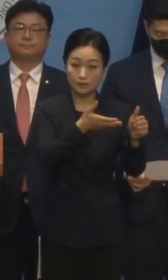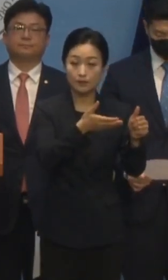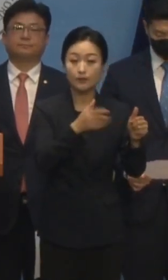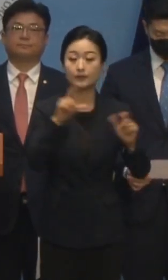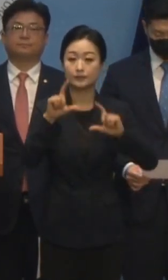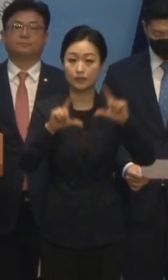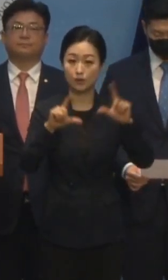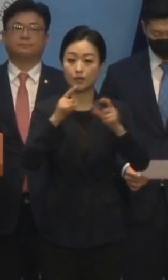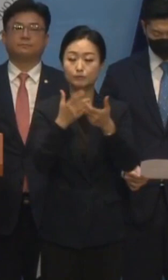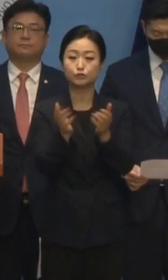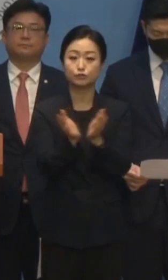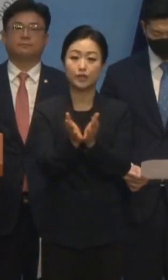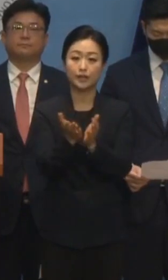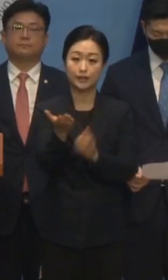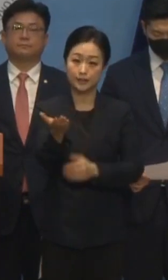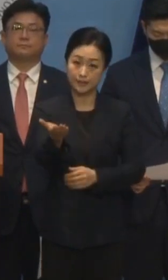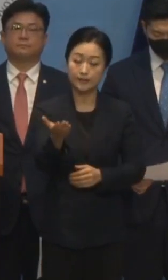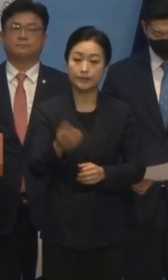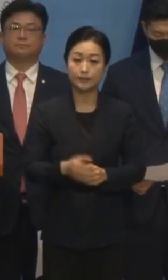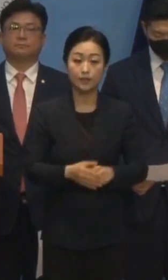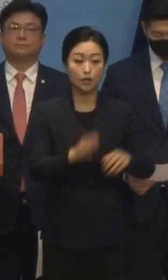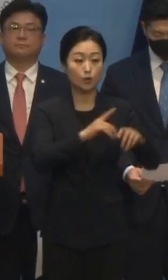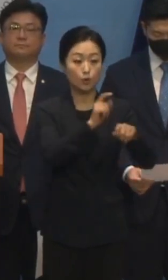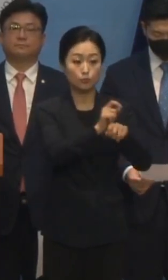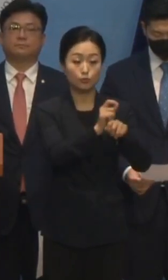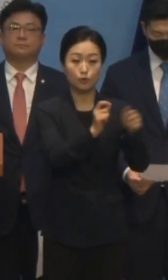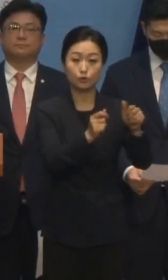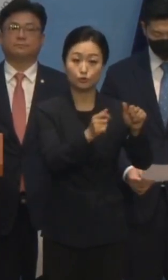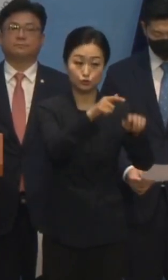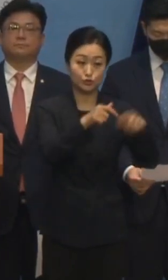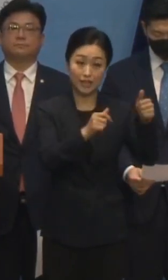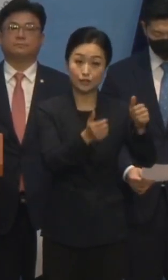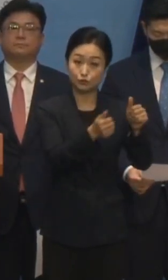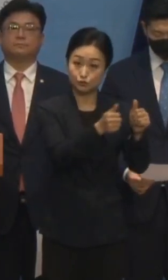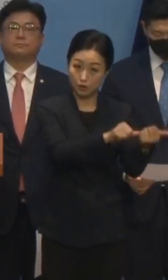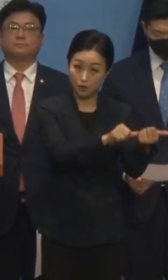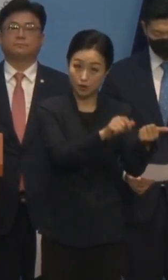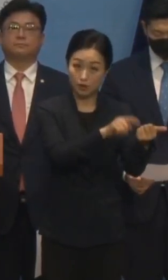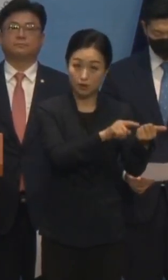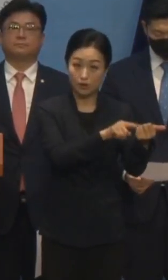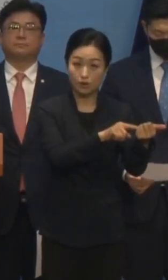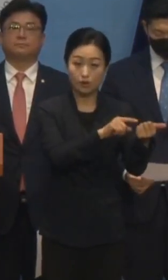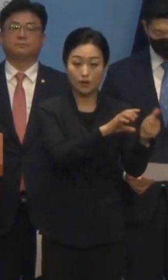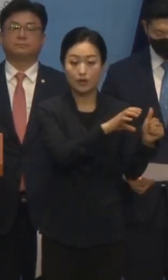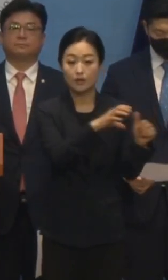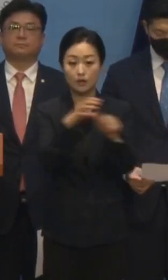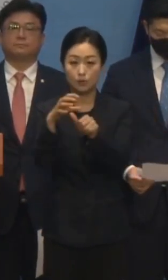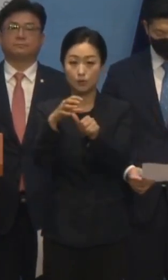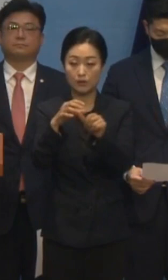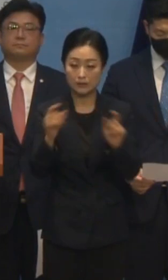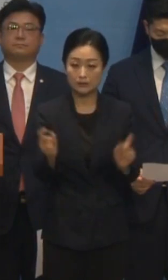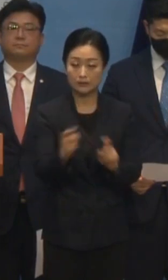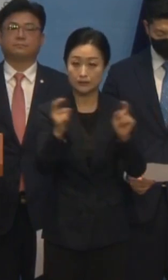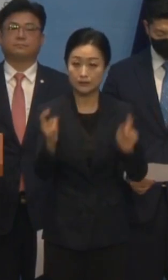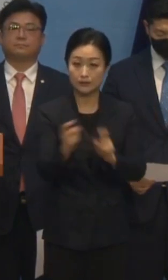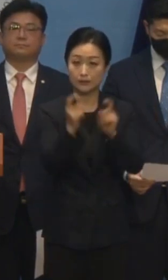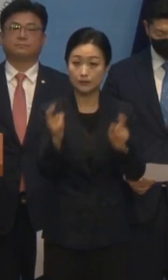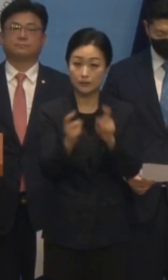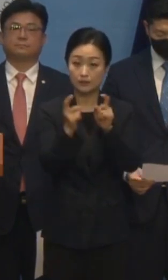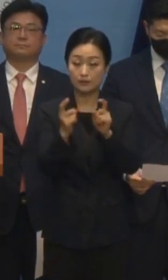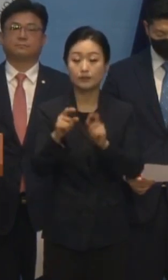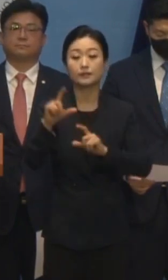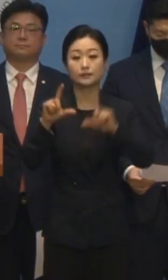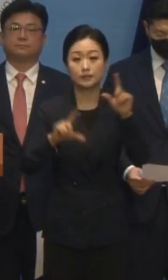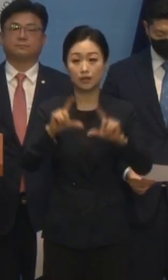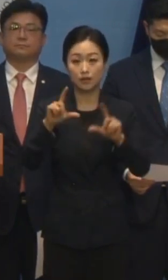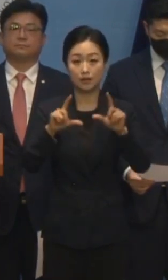일삼는 민주당이 공무원의 안타까운 죽음을 정쟁으로 몰고 가는 것은